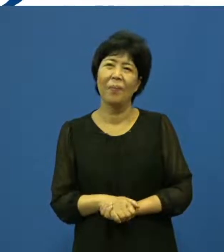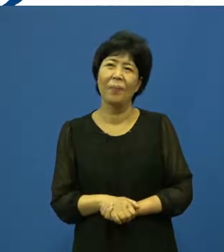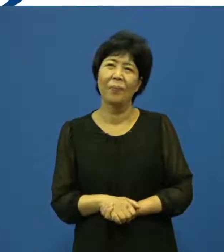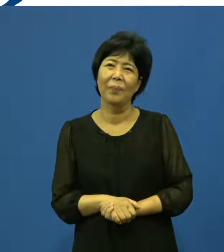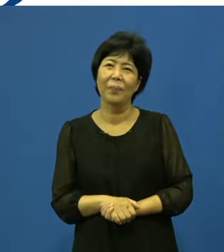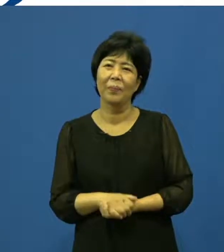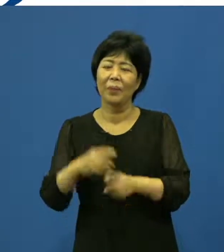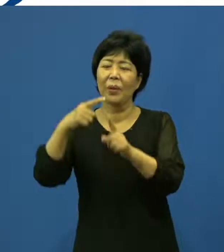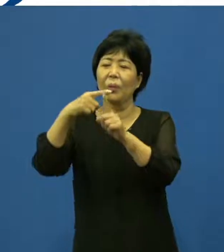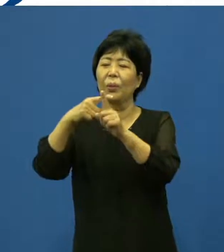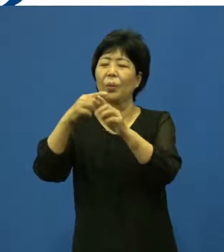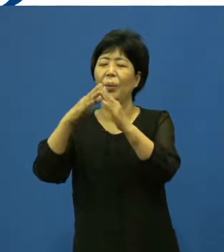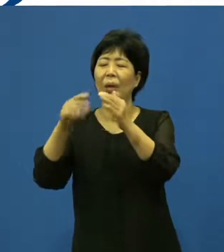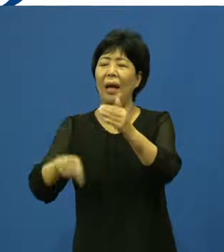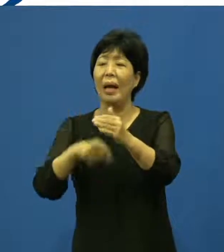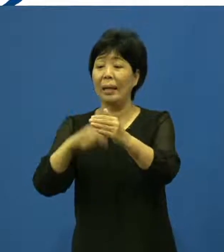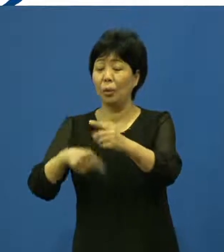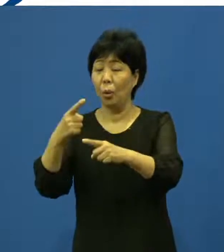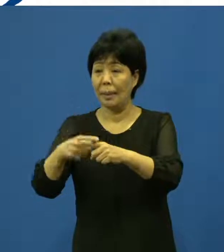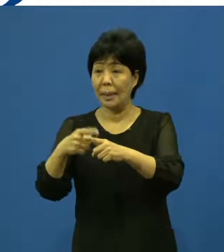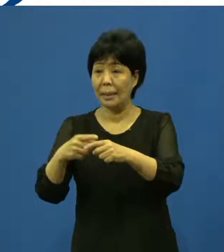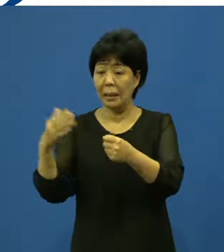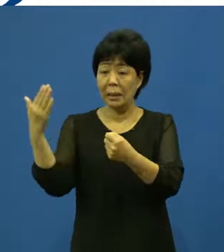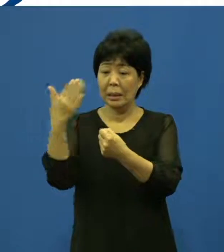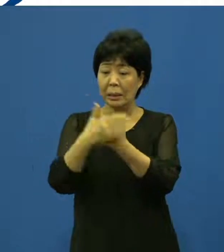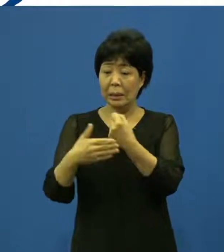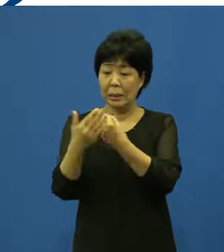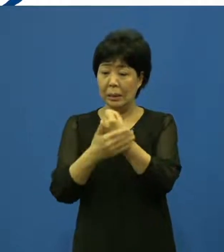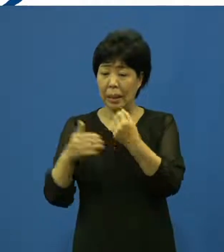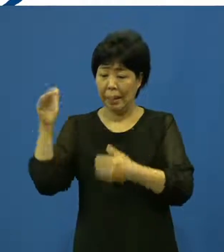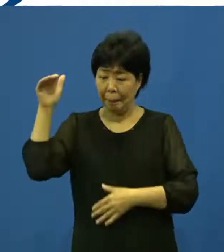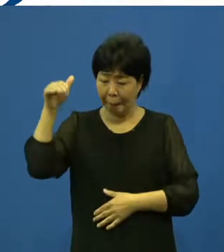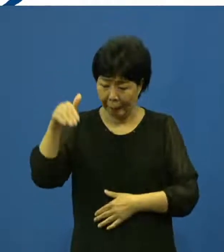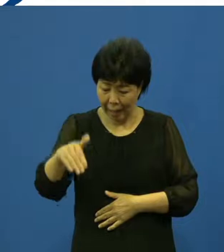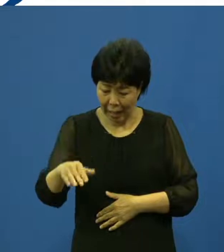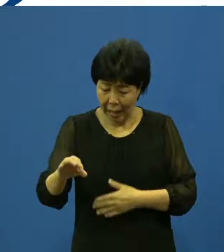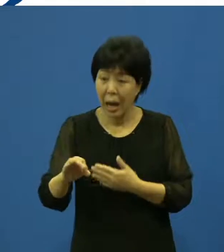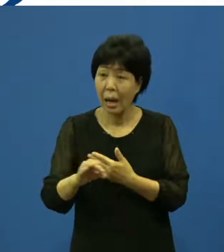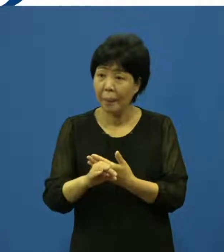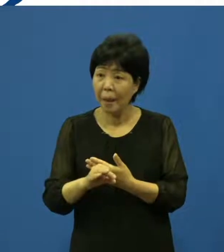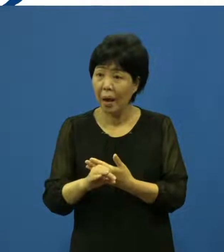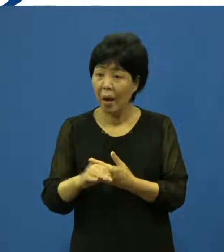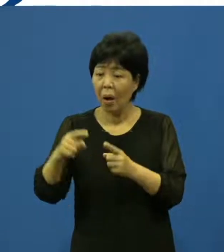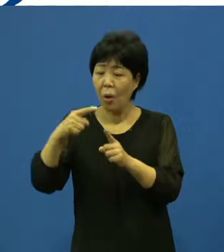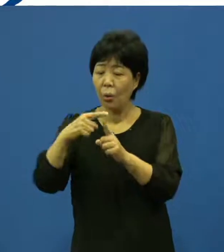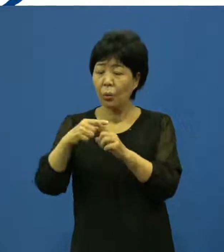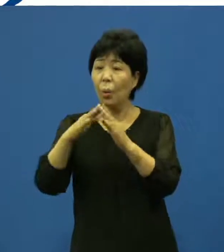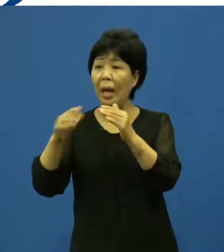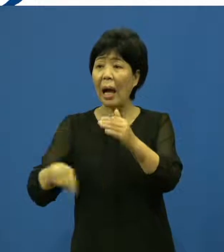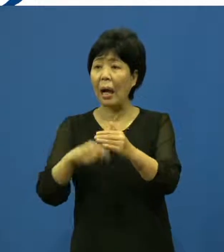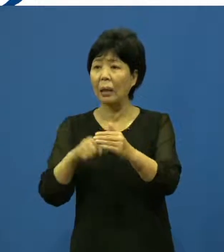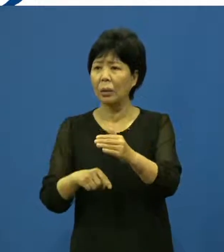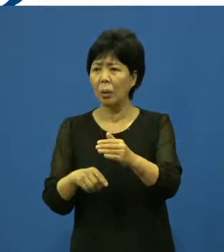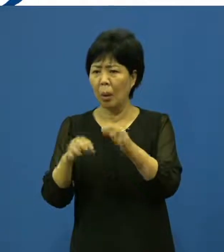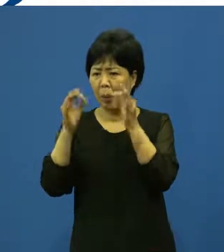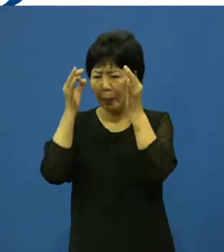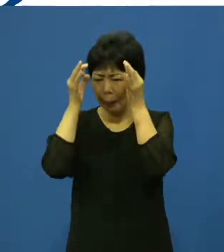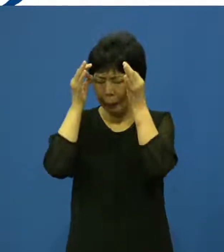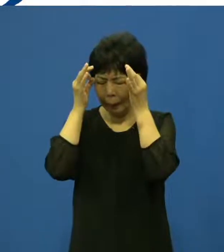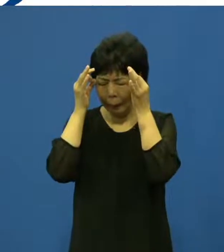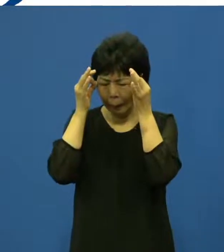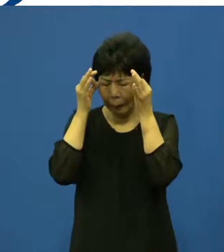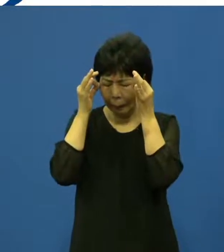여러분, 교회도 마찬가지예요. 교회도 은혜가 떨어지면요, 교회 안에서도 긴장감이 돌아요. 여러분, 교회 안에서 긴장감이 돌면 어떡해요?